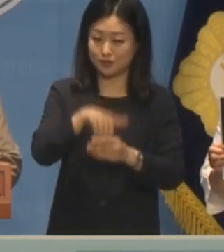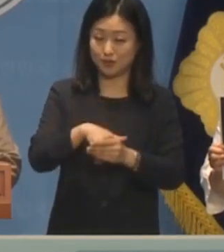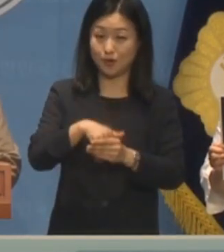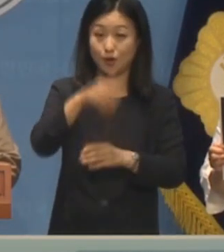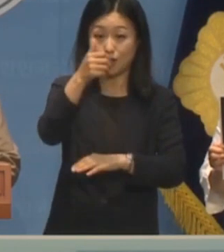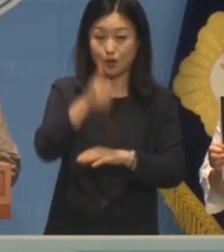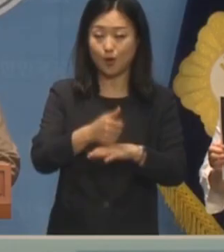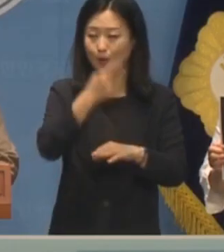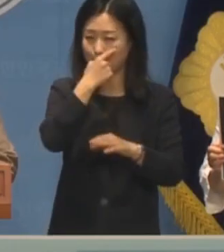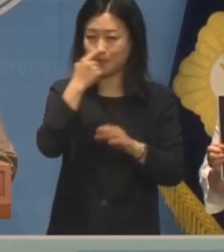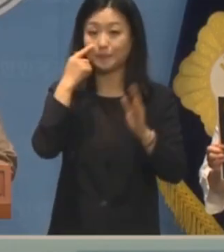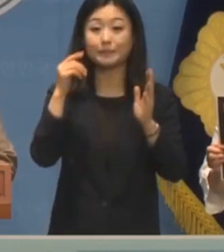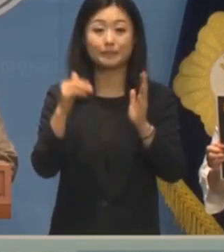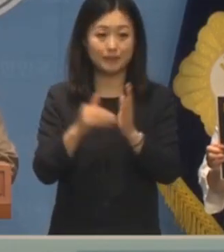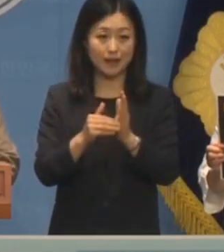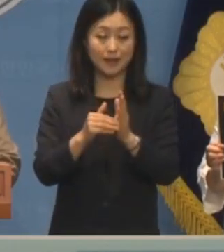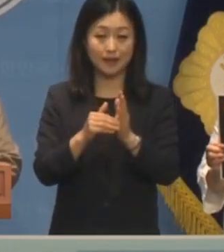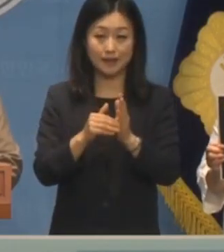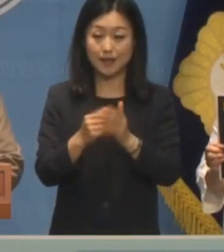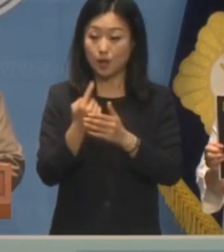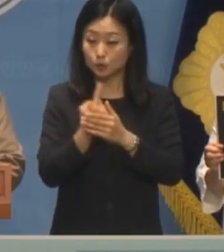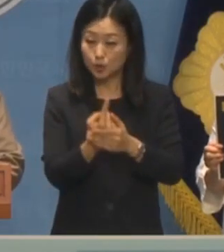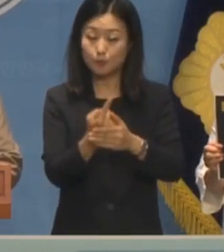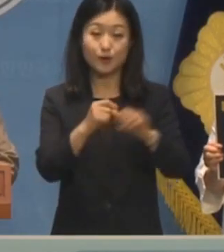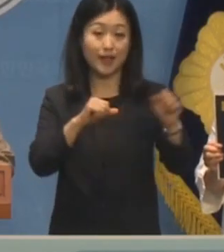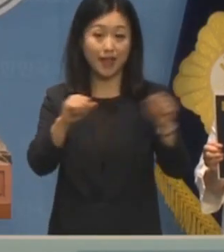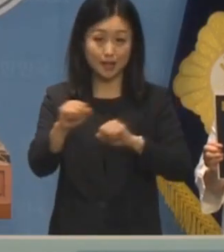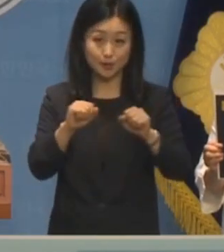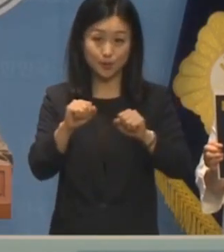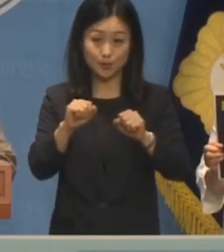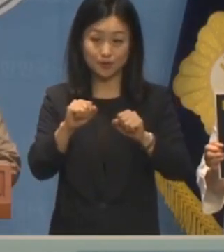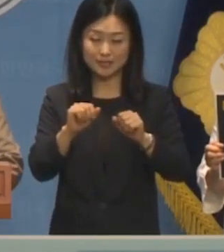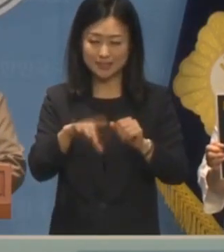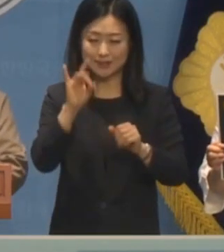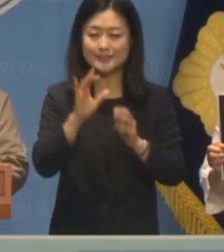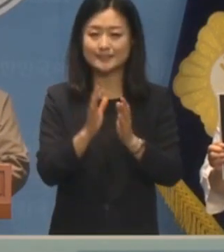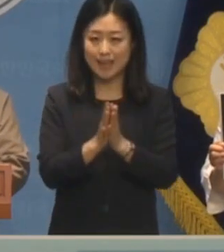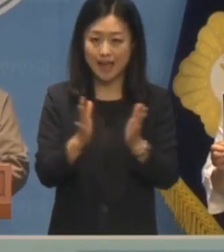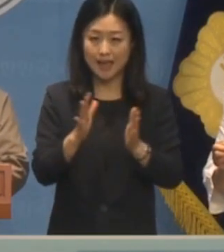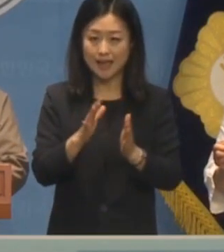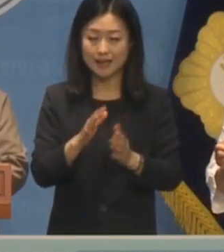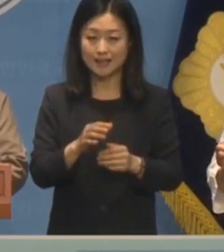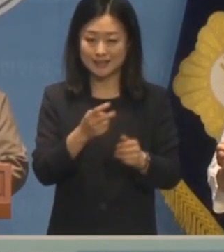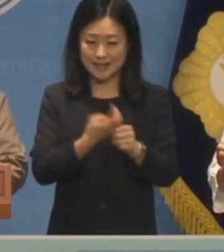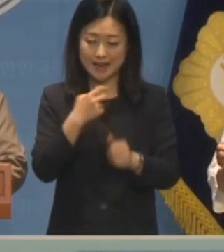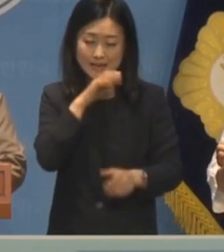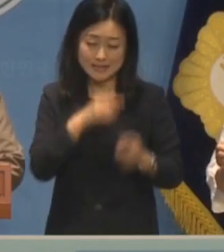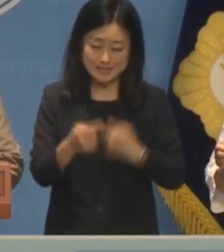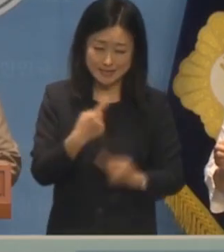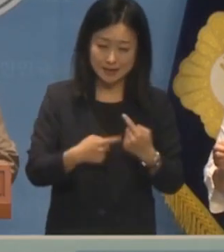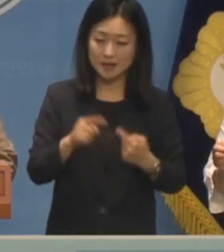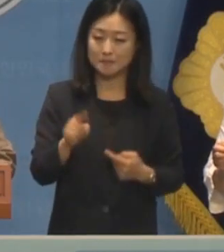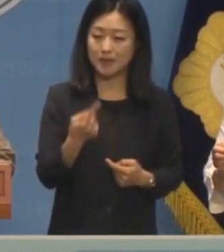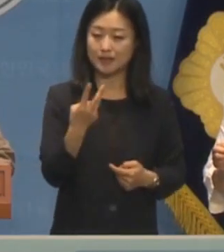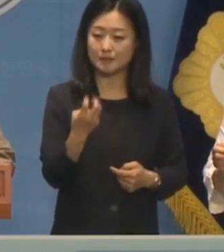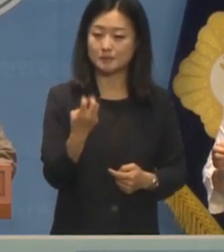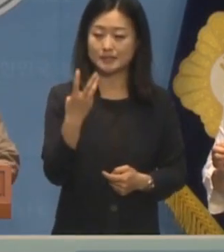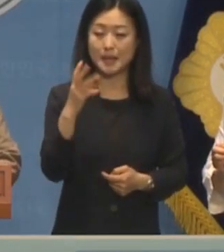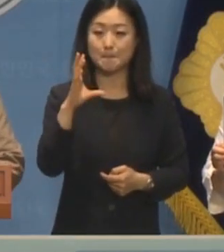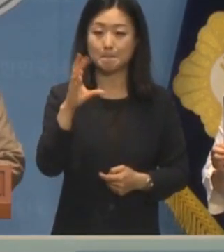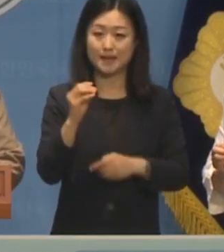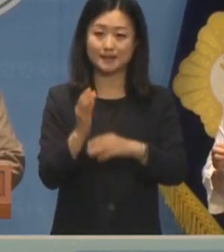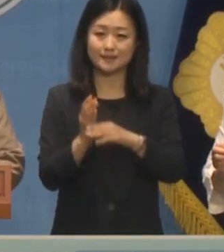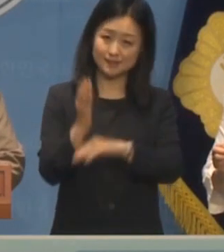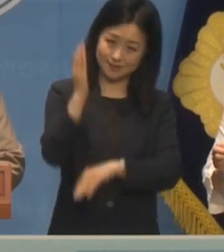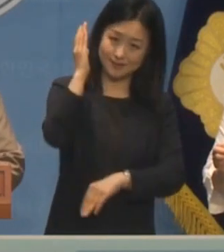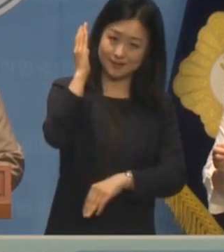결과로 확인되었고 촛불행동이 시동을 건 탄핵청원 143만 이상의 힘으로